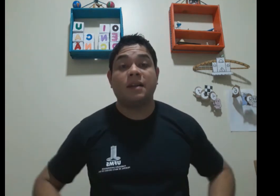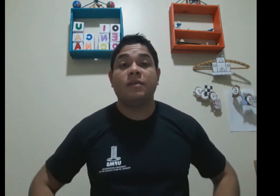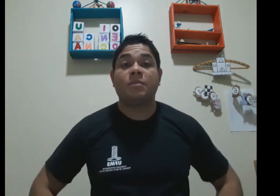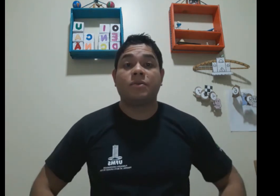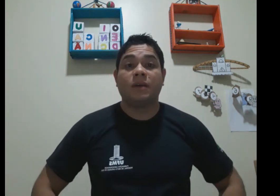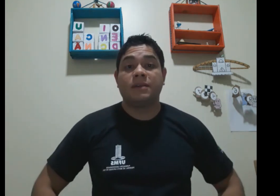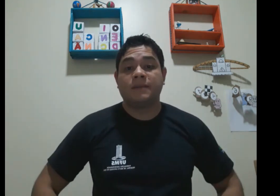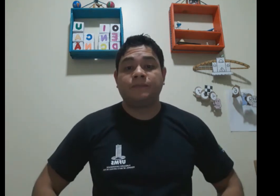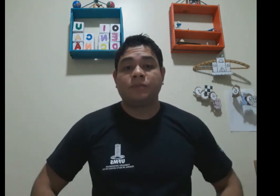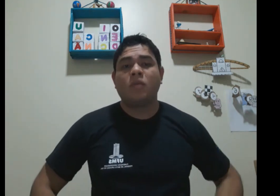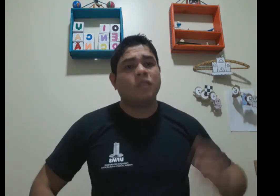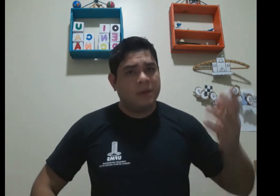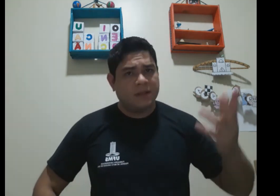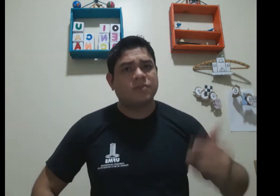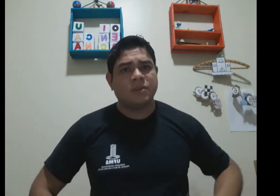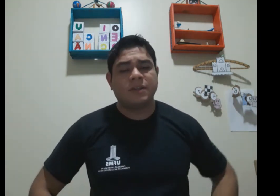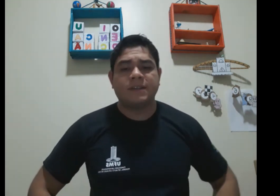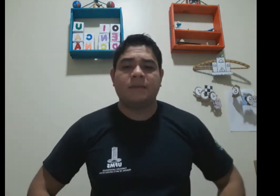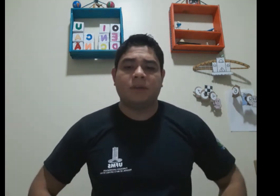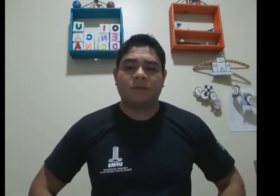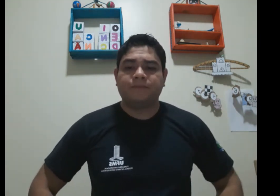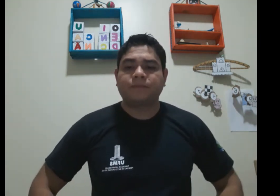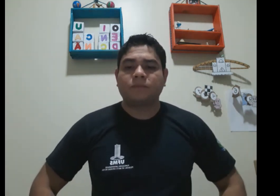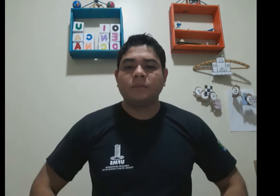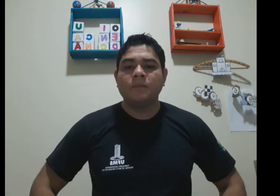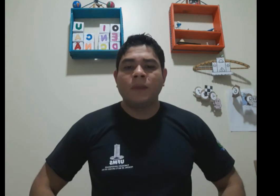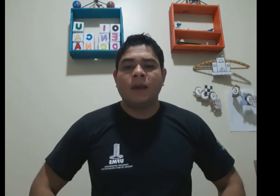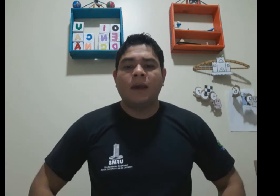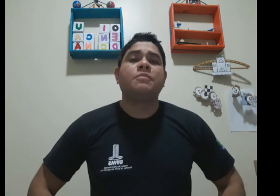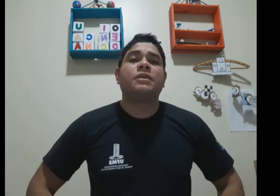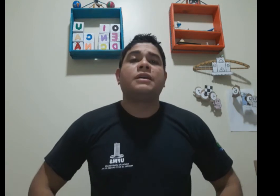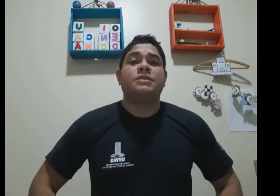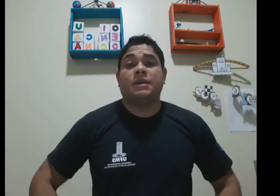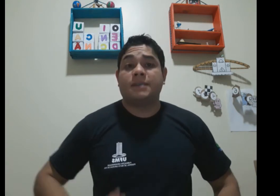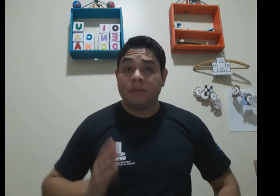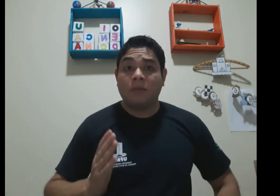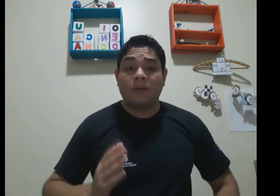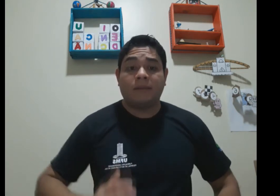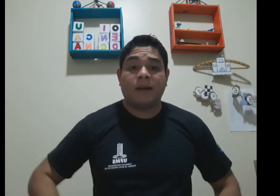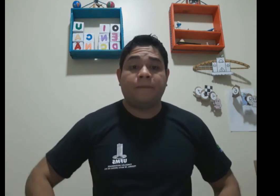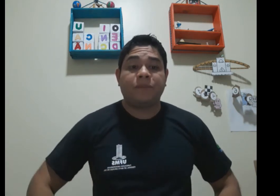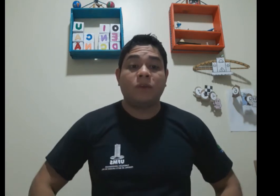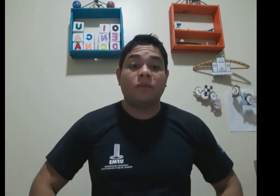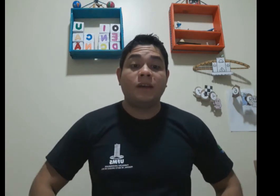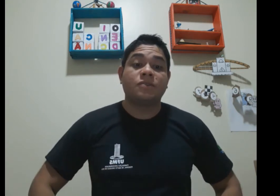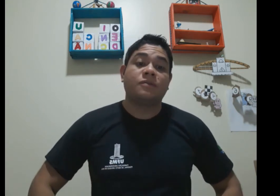língua portuguesa, conforme ela discute nesse capítulo. É importante e é sempre bom lembrar que o texto